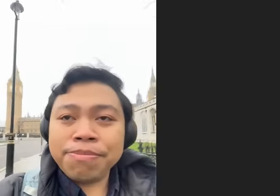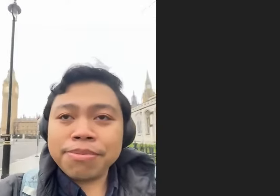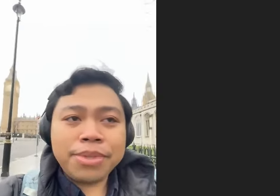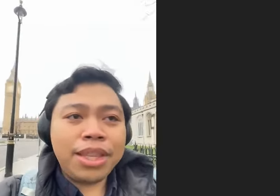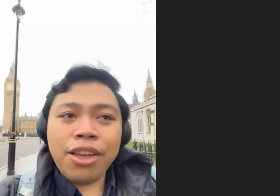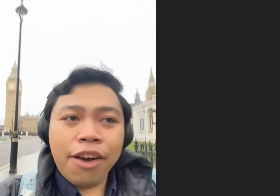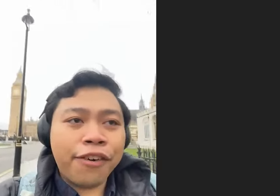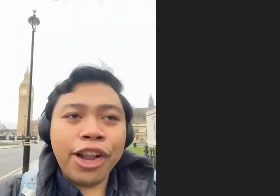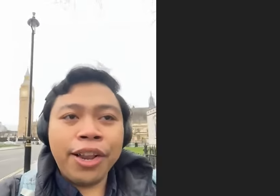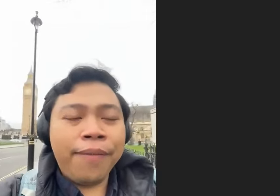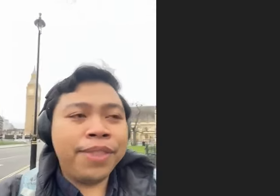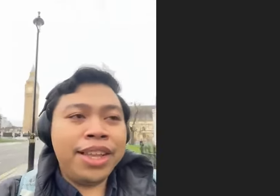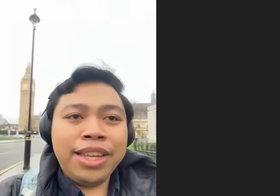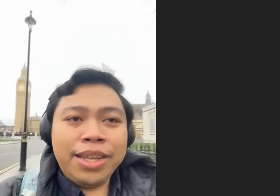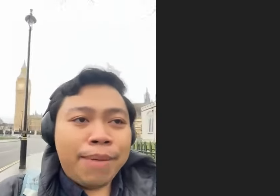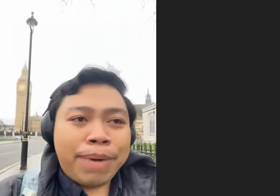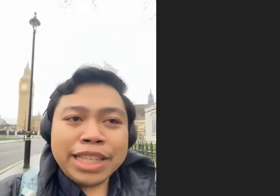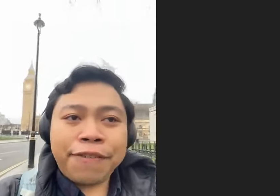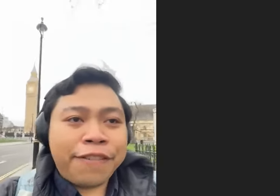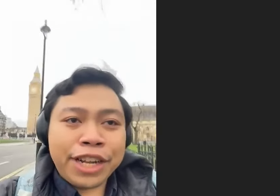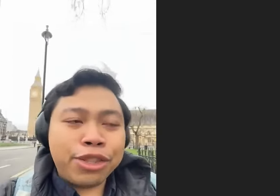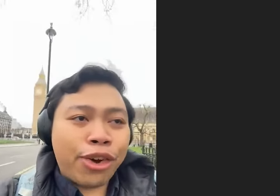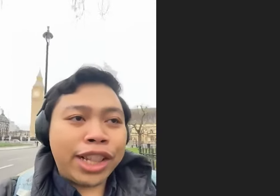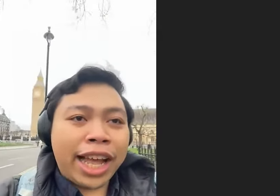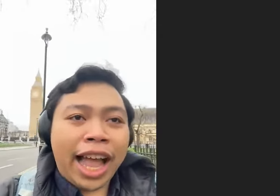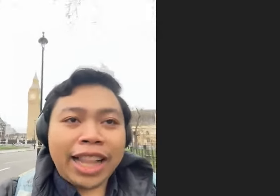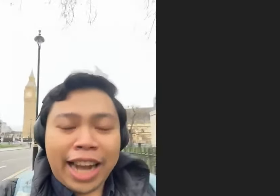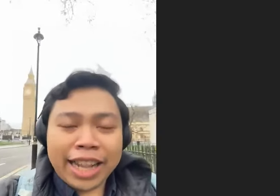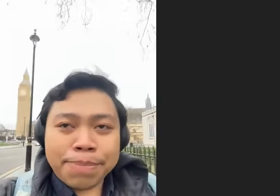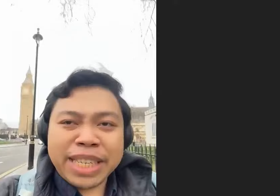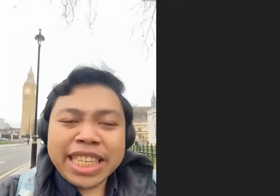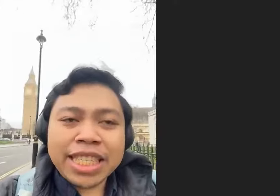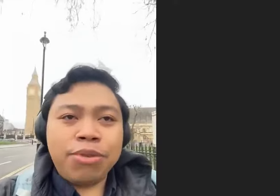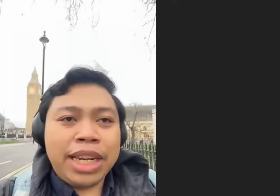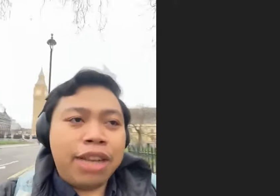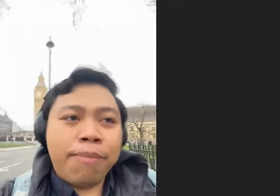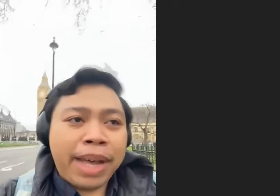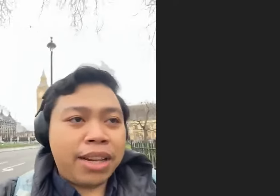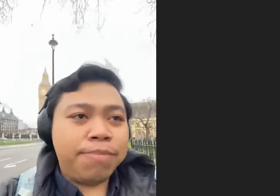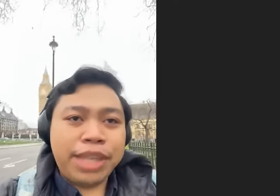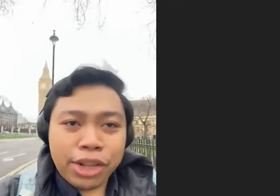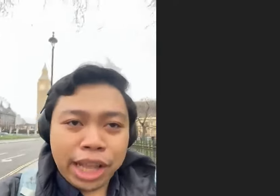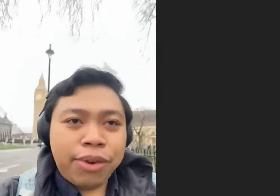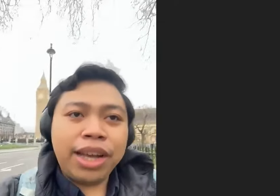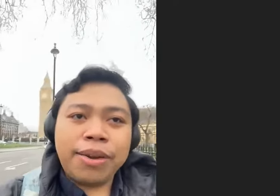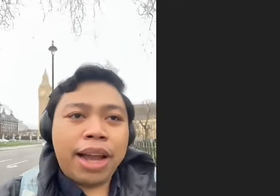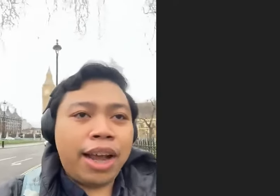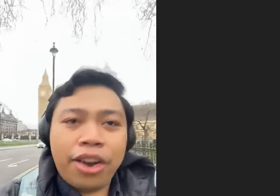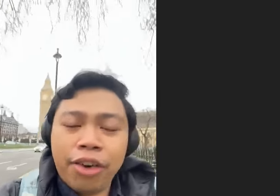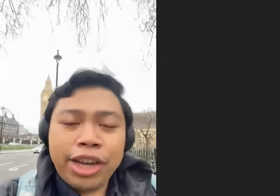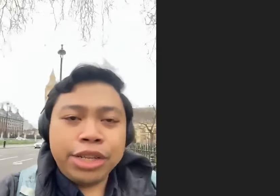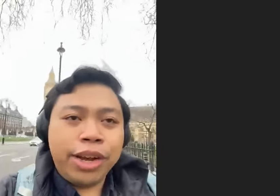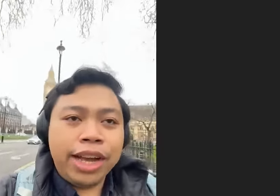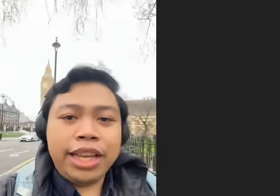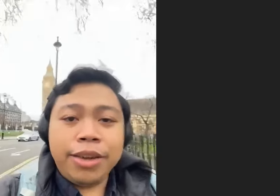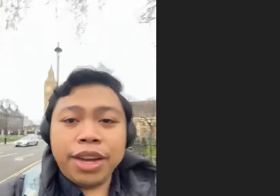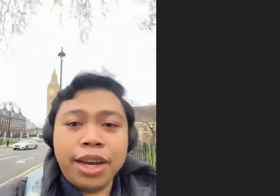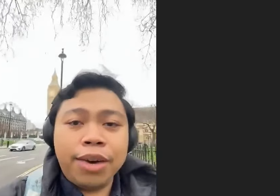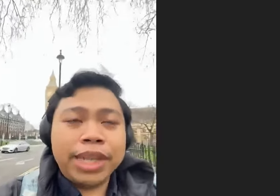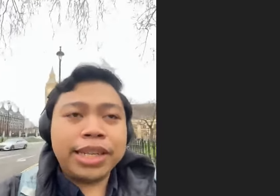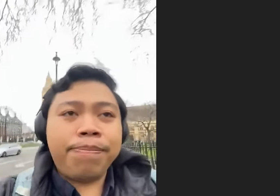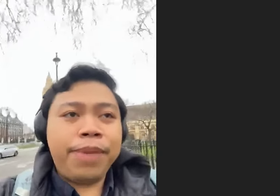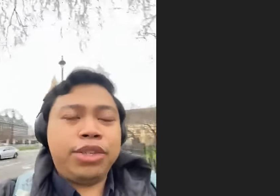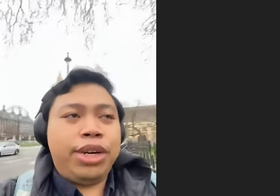ke depannya over please free untuk kontak angkatan atas persis 2324 bisa kontak gua ada adaok juga